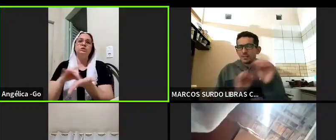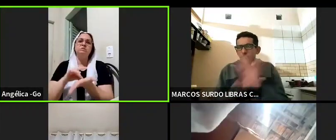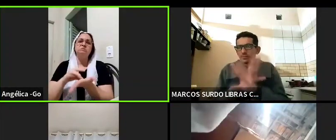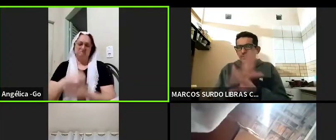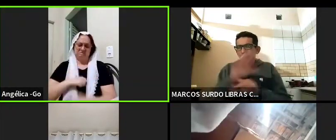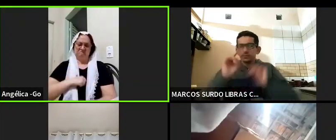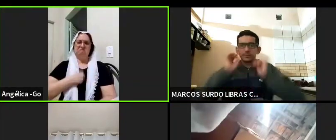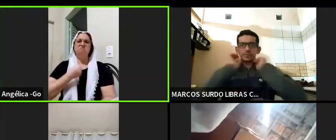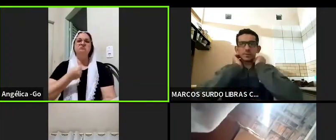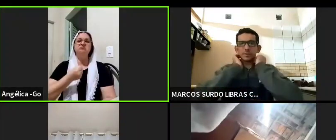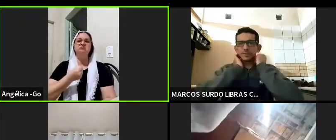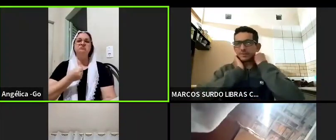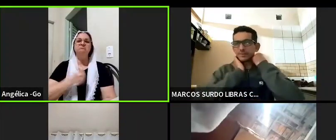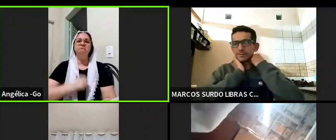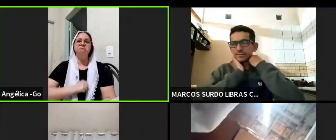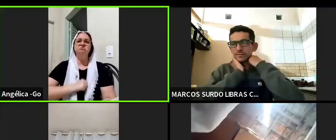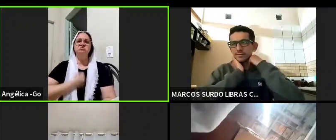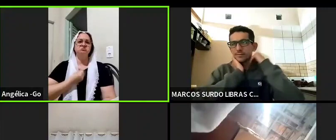Aleluia.